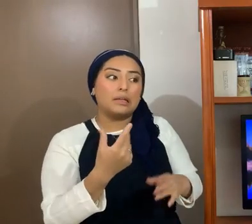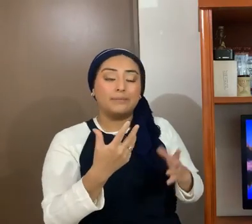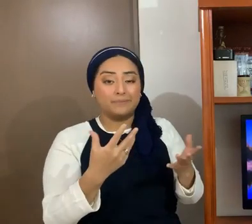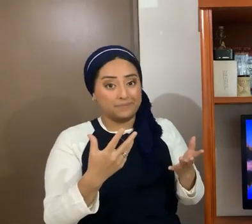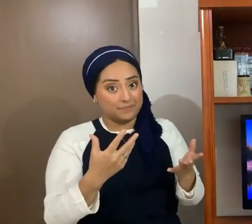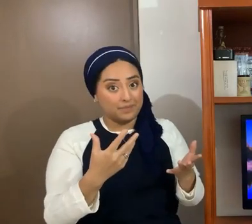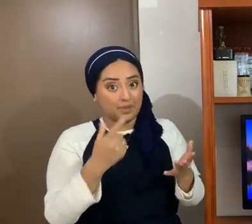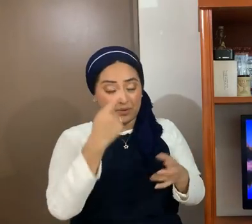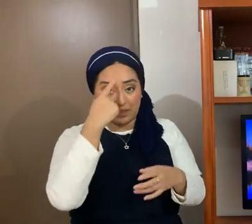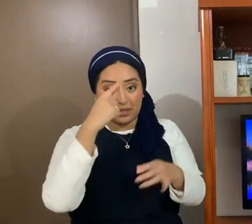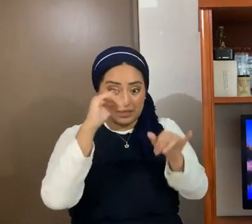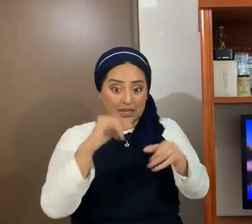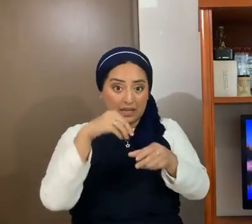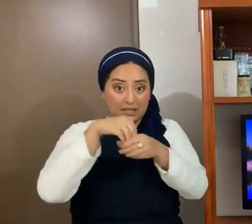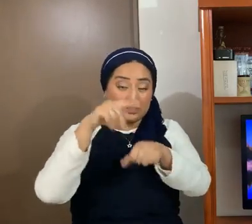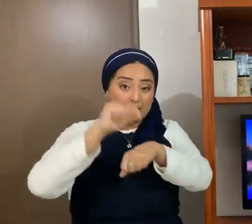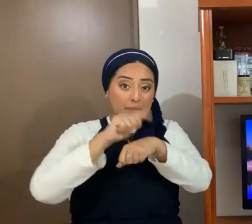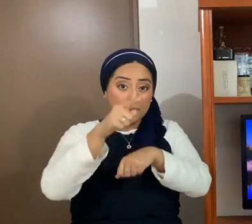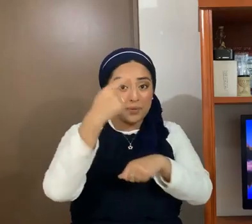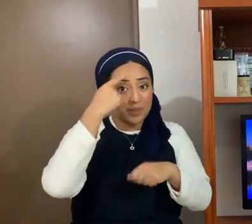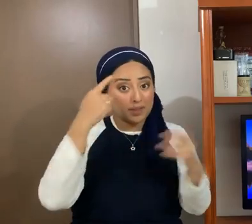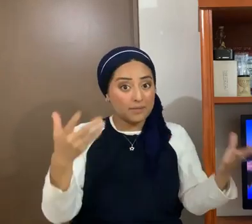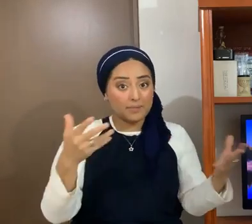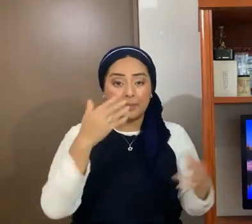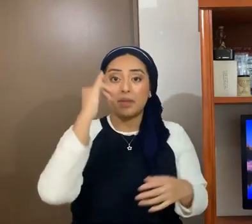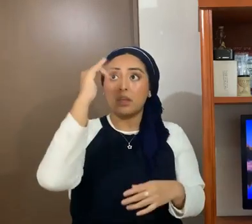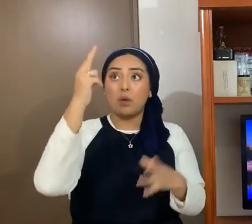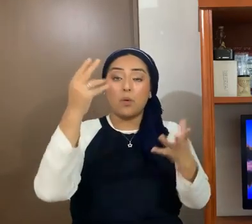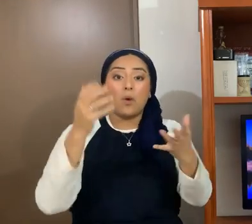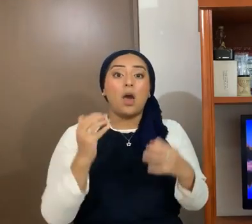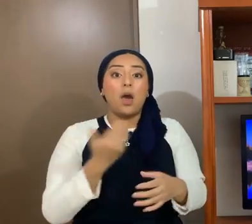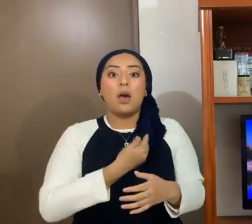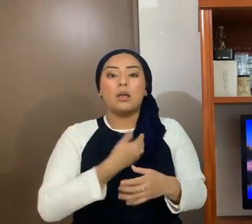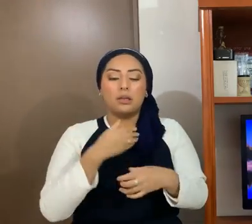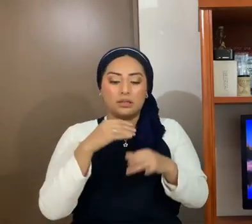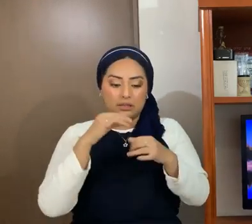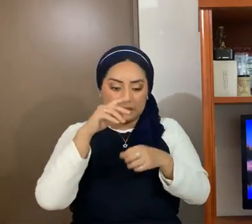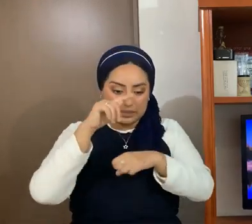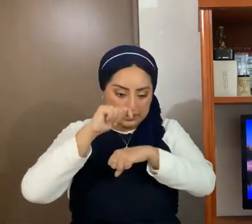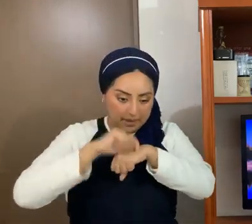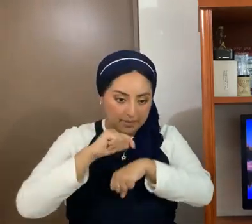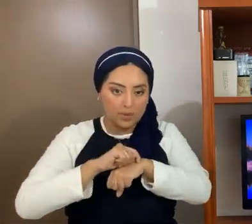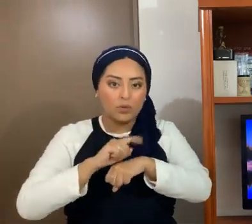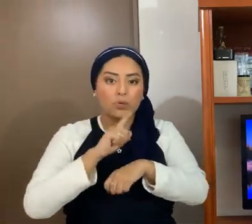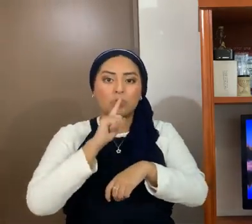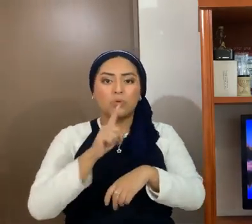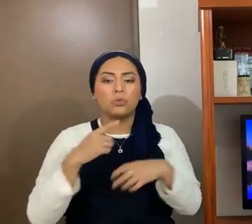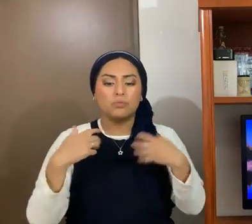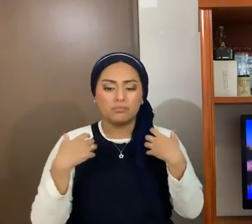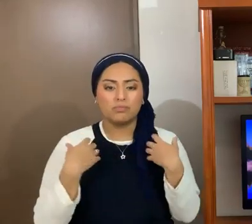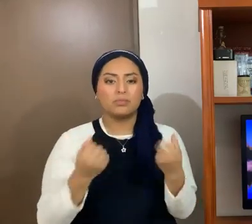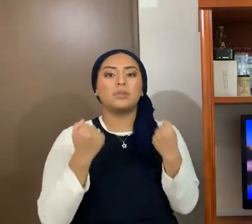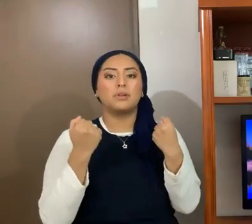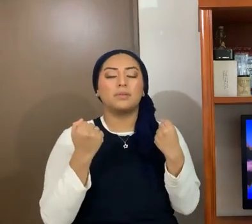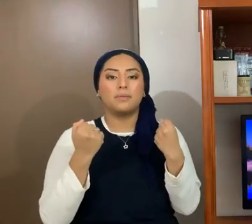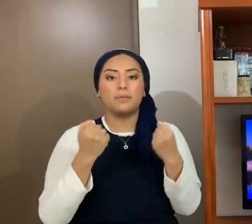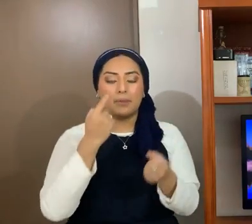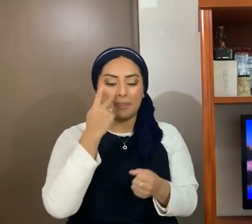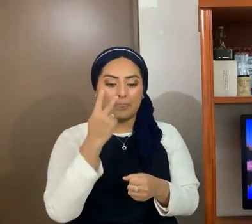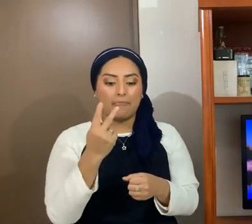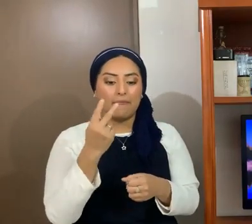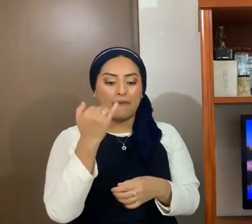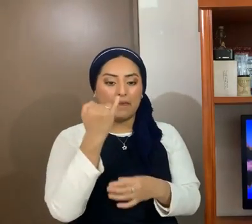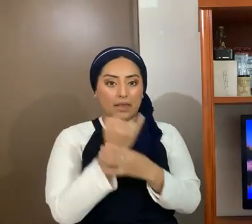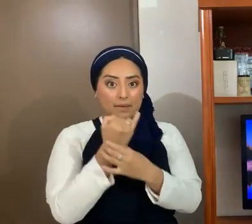serán columna en el templo de Elohim? Yahweh quiere que seamos columnas, que estemos verdaderamente fortalecidos. Vamos a